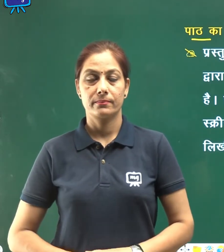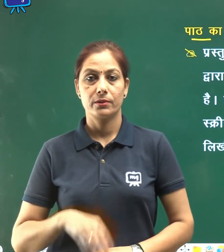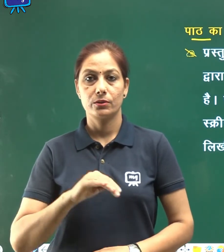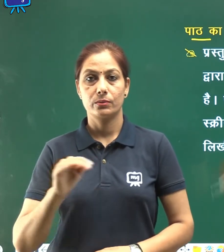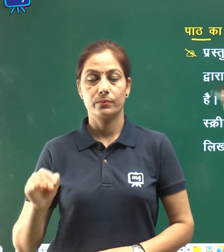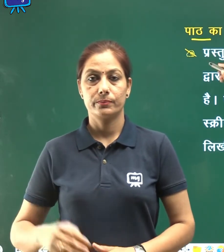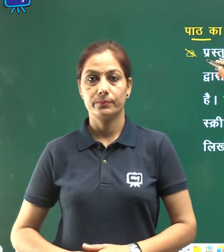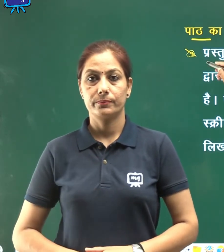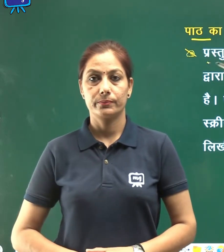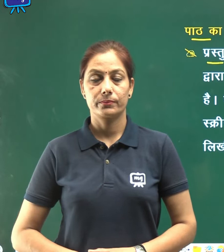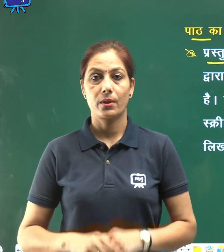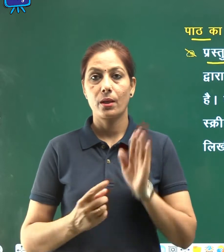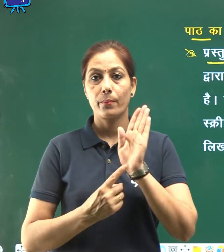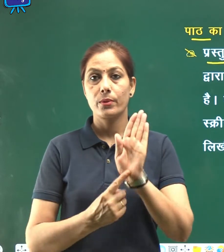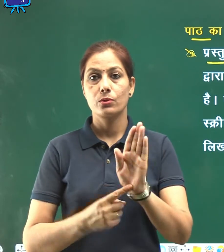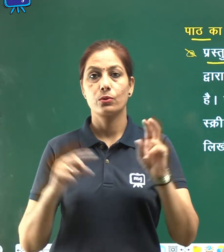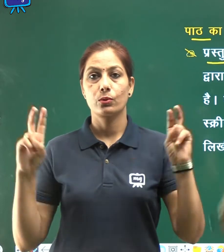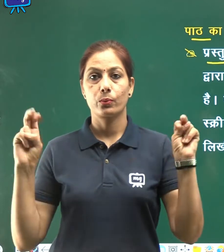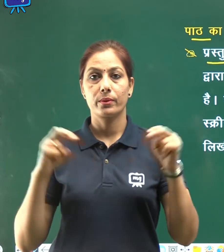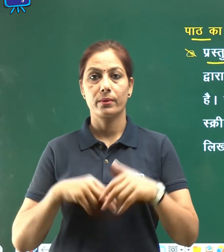बच्चों, प्रस्तुत अध्याय